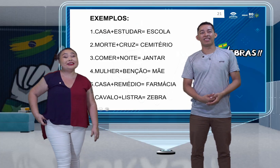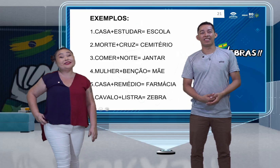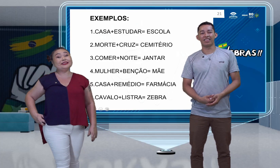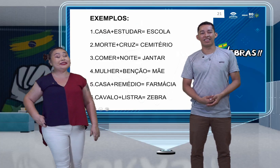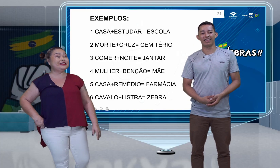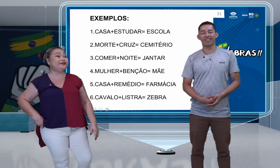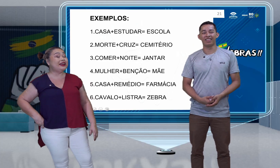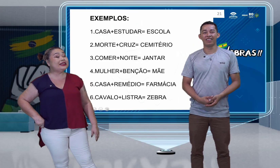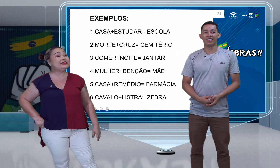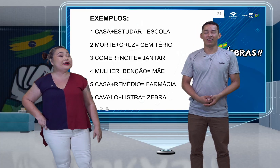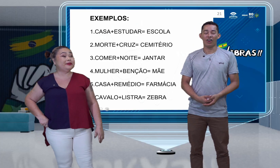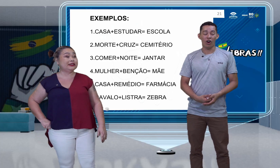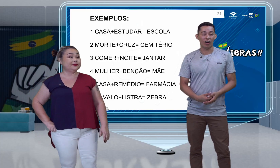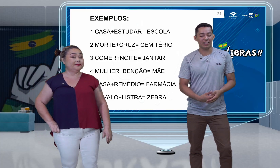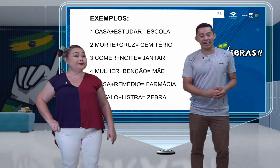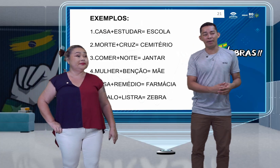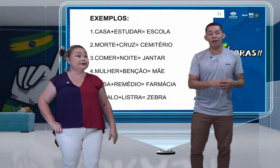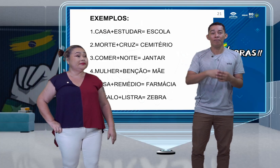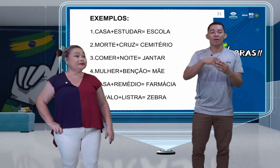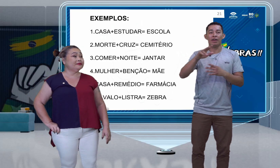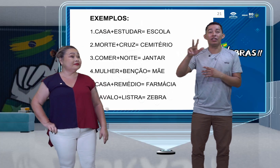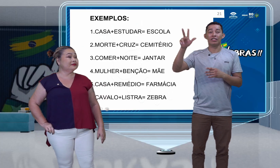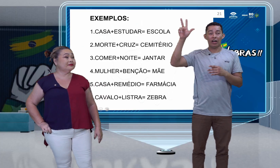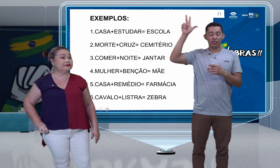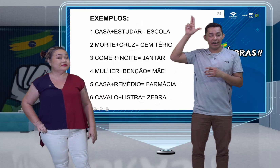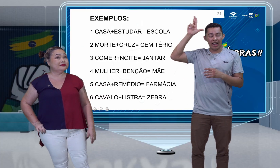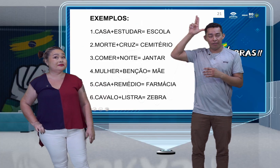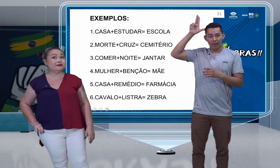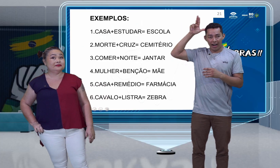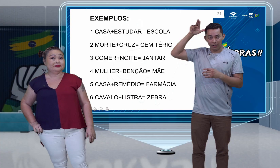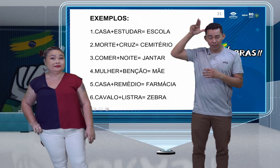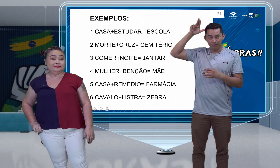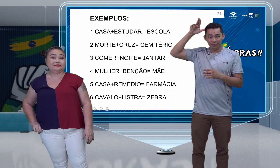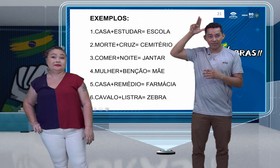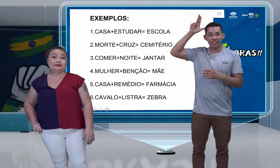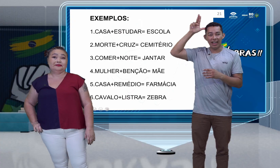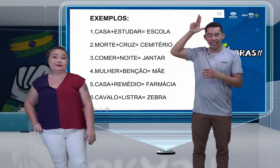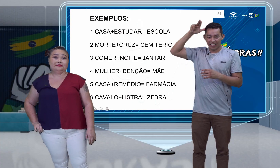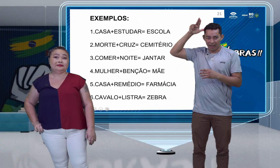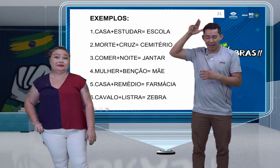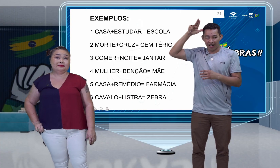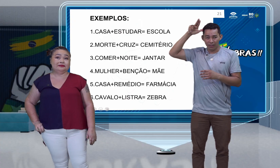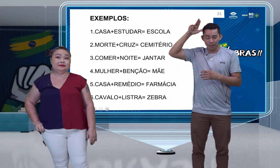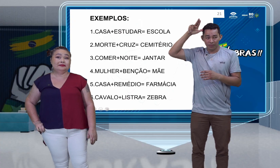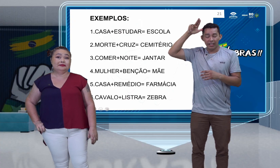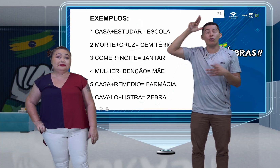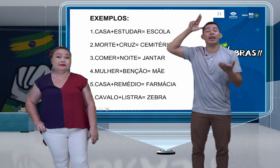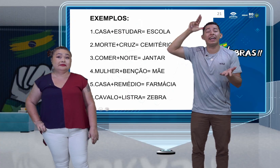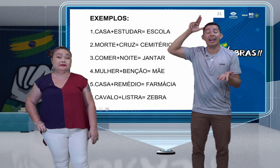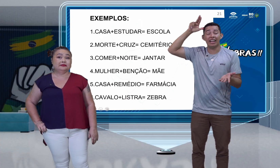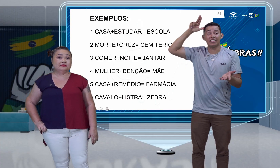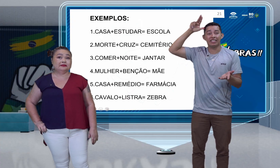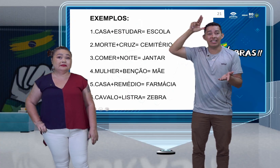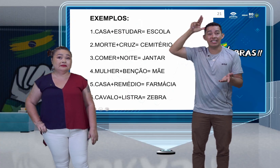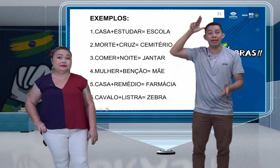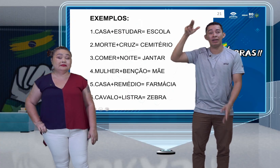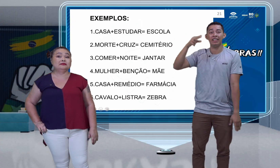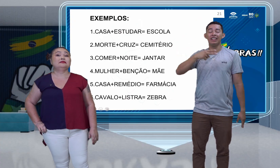que eu esqueci. Vai lá, zebra. Ó, zebra. Primeiro tem o sinal de cavalo, tá? Cavalo. E o que é a característica da zebra?